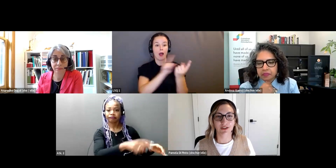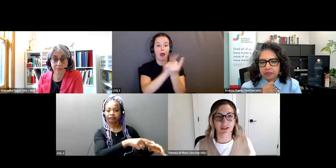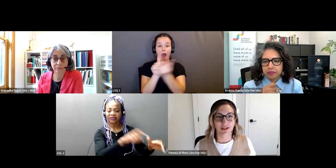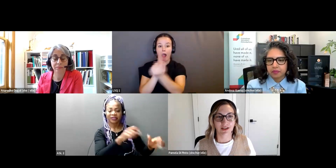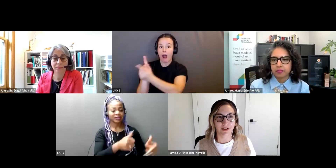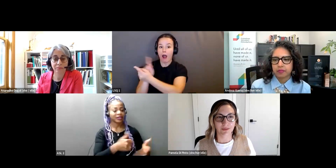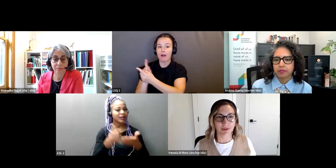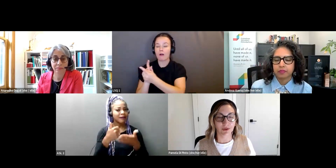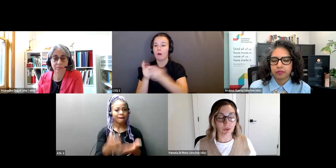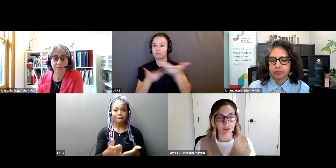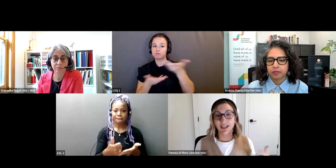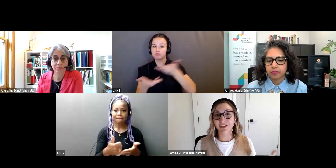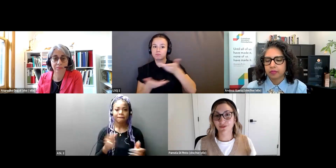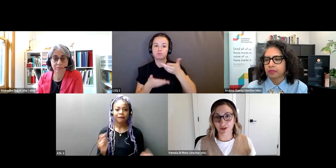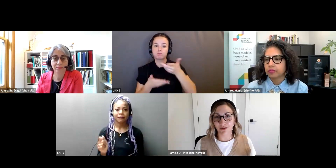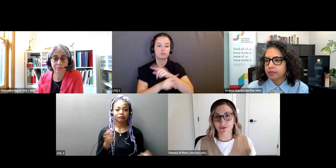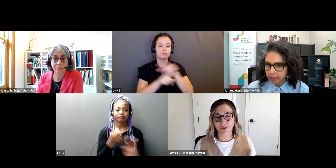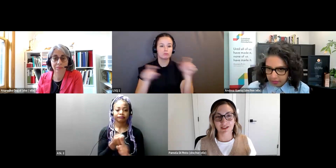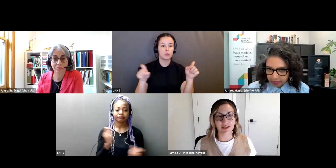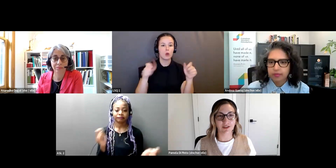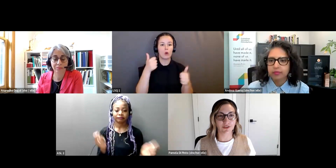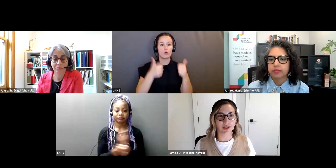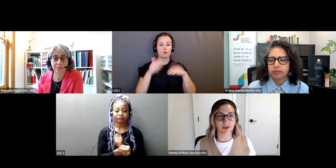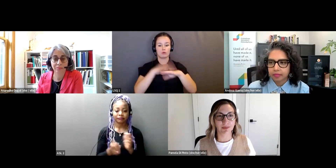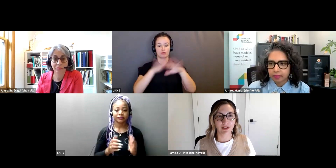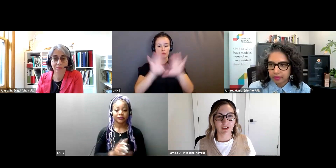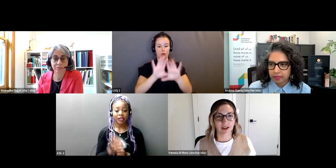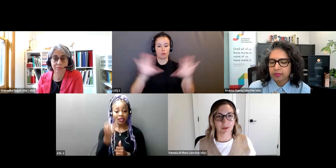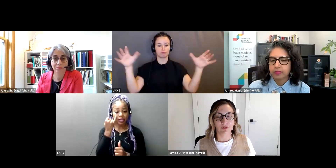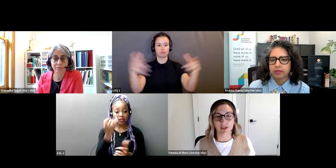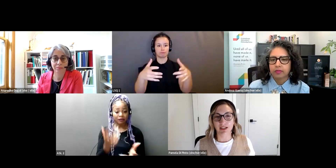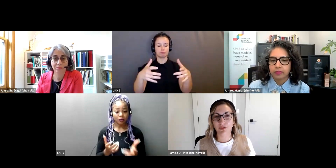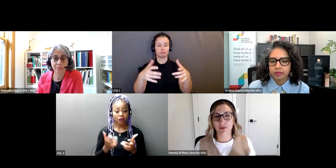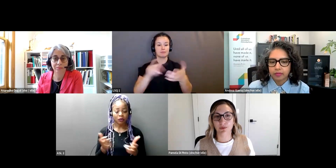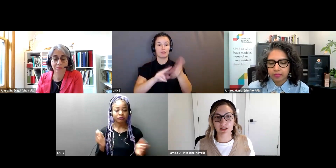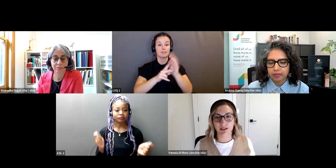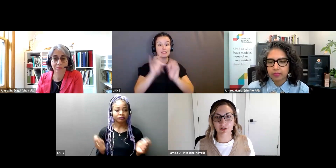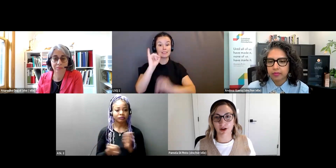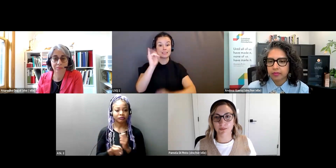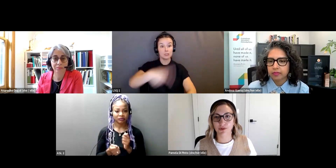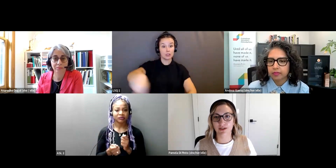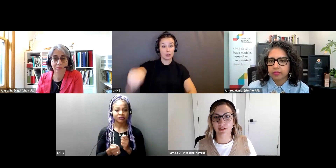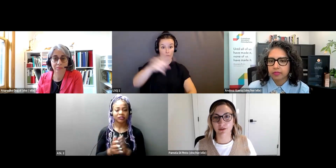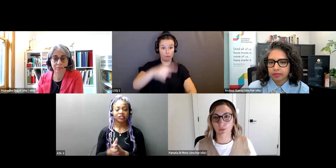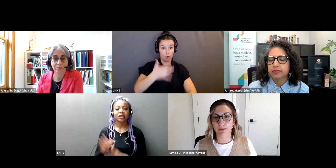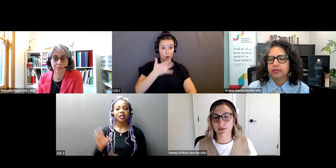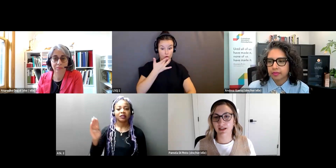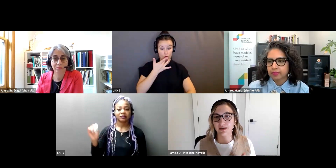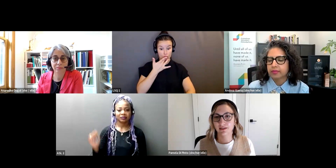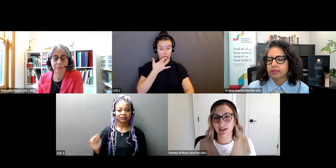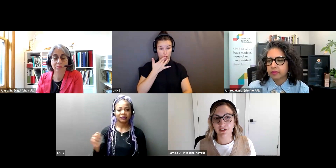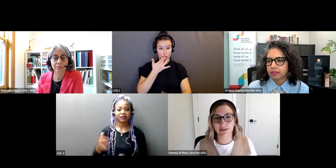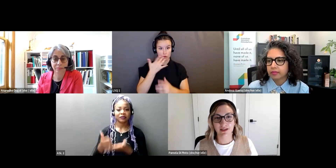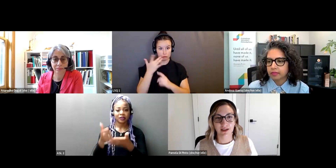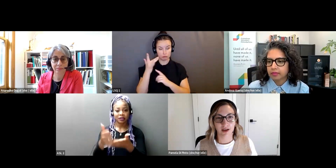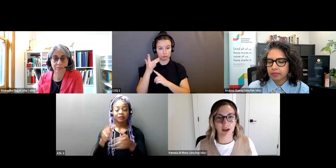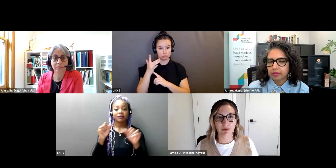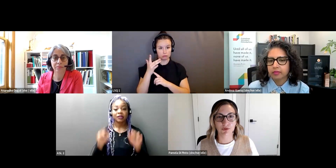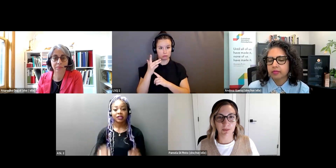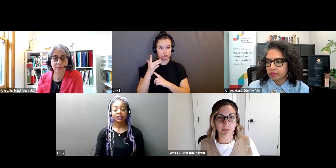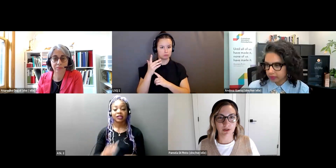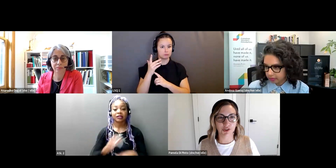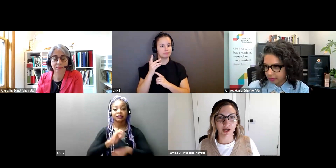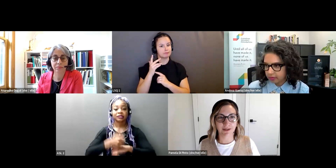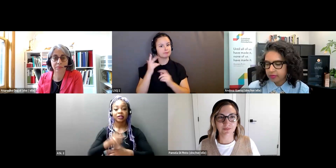au quotidien ou de façon collective. Donc, si vous voulez vous engager avec ce signal,